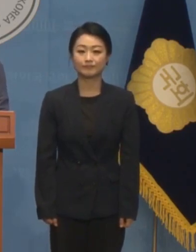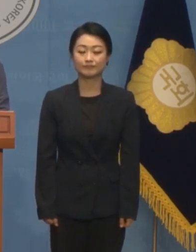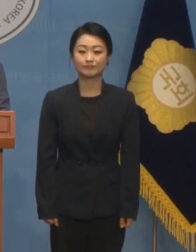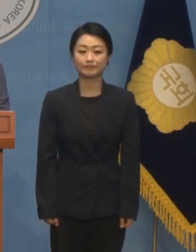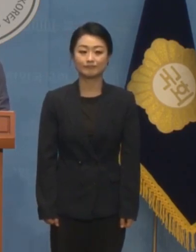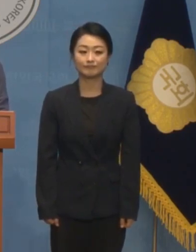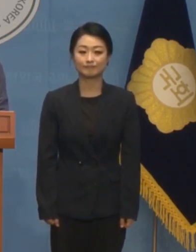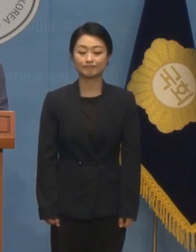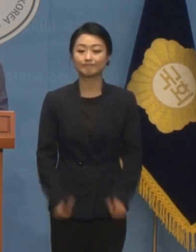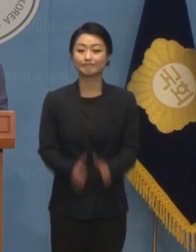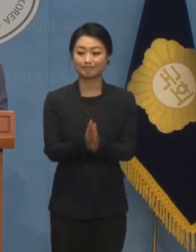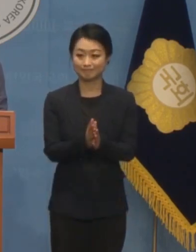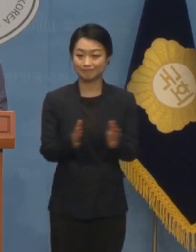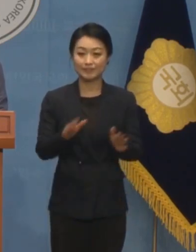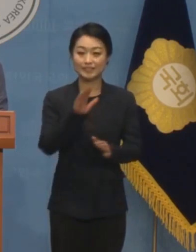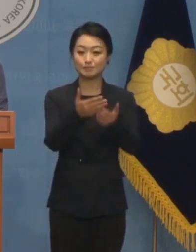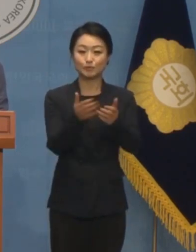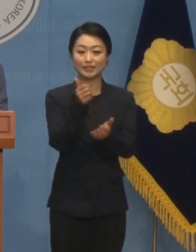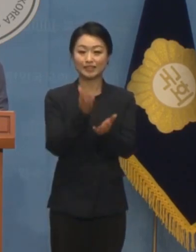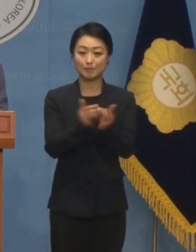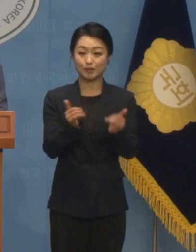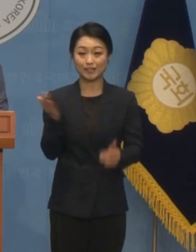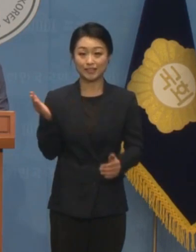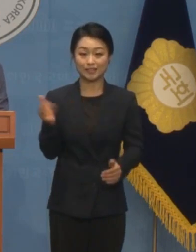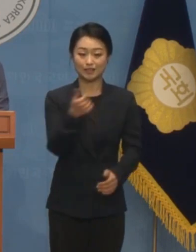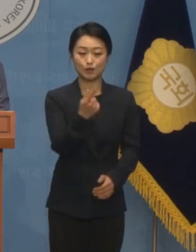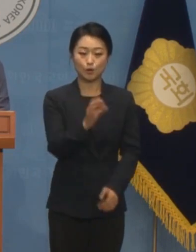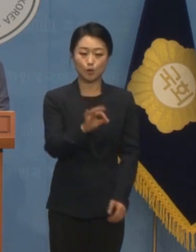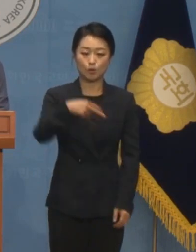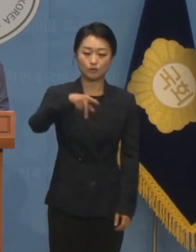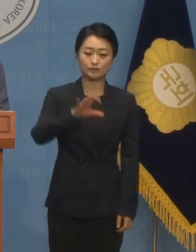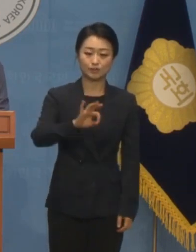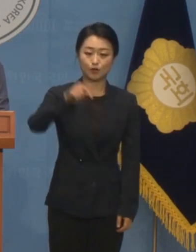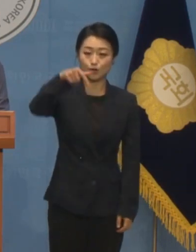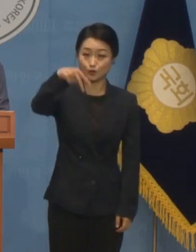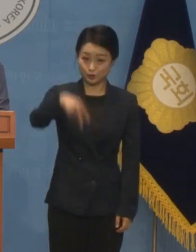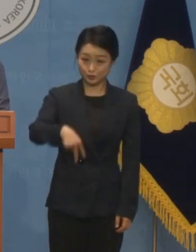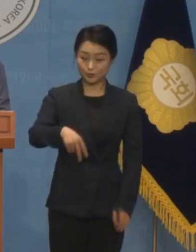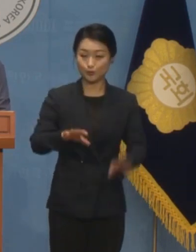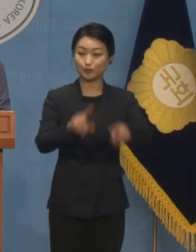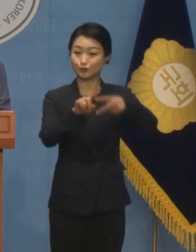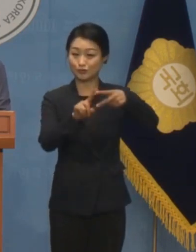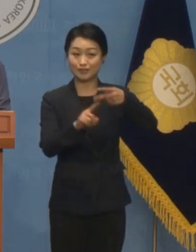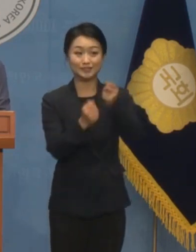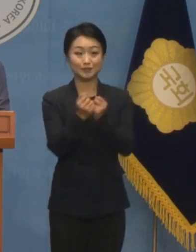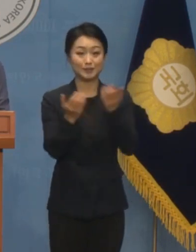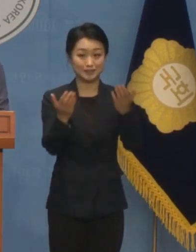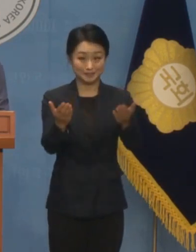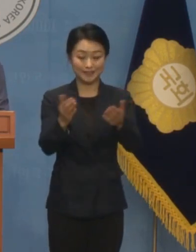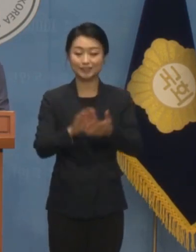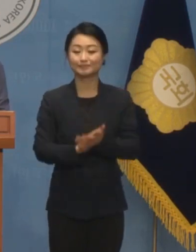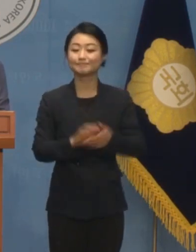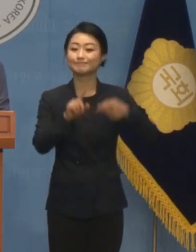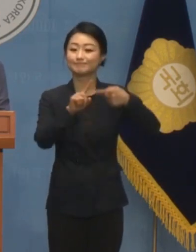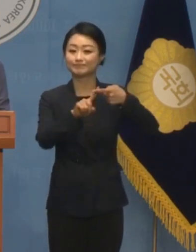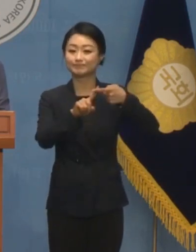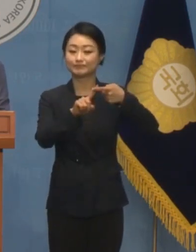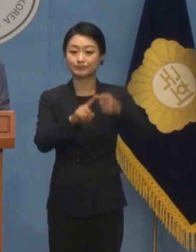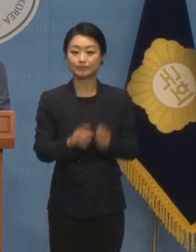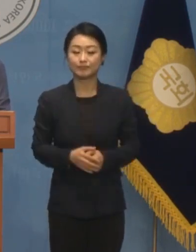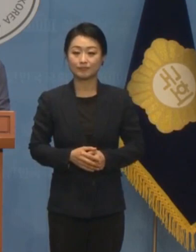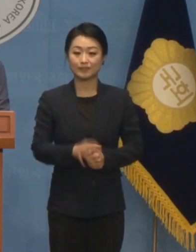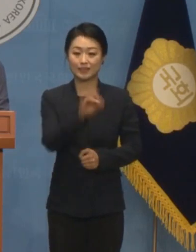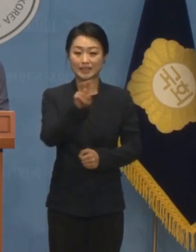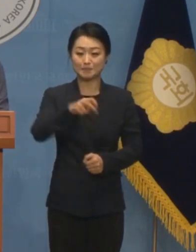예, 시작하겠습니다. 진보당 대변인 홍성규입니다. 오늘 두 가지 말씀 드리겠습니다. 첫 번째입니다.